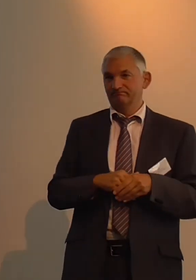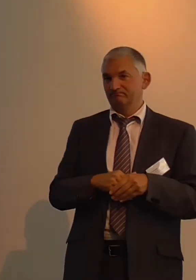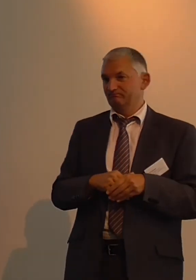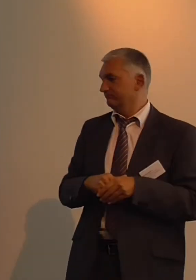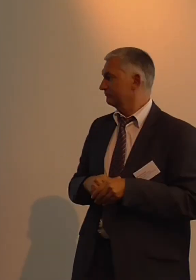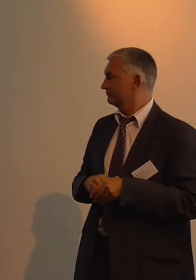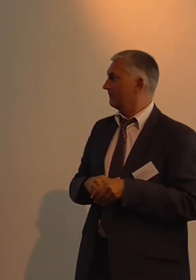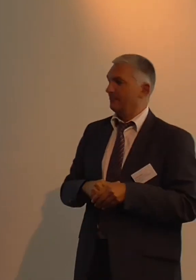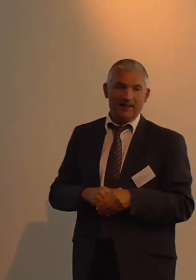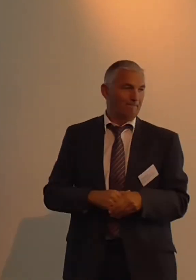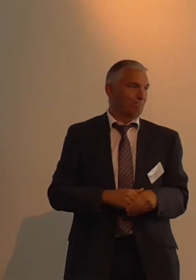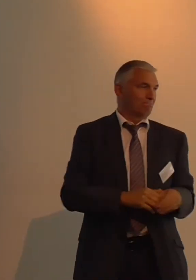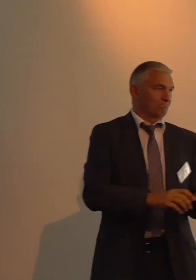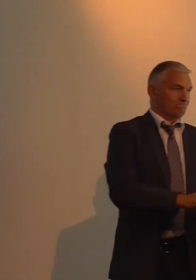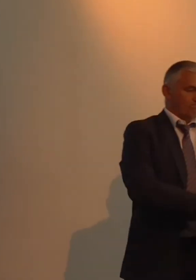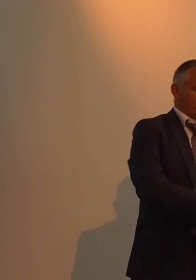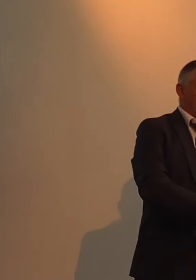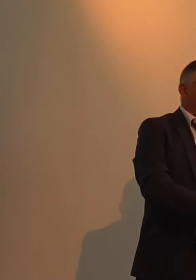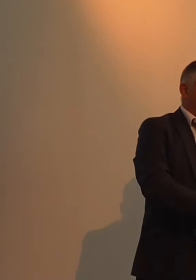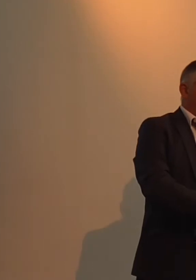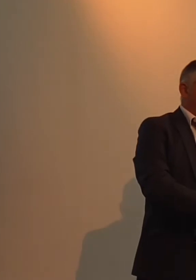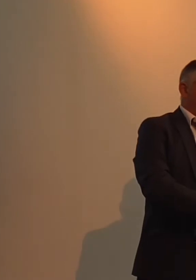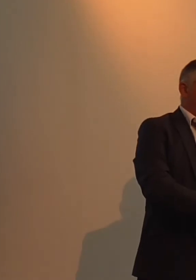was in 30 Jahren ist, sondern wirklich die Quote von 100% erfüllt haben.